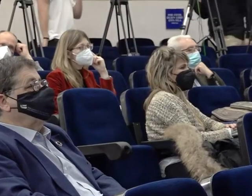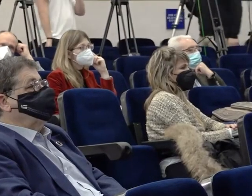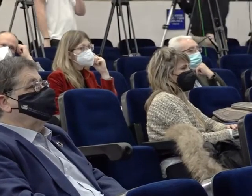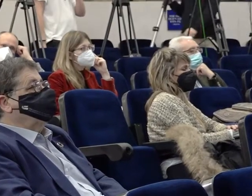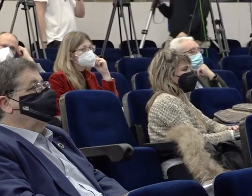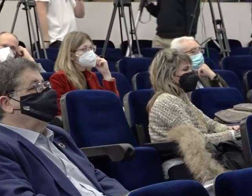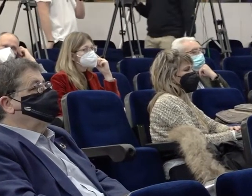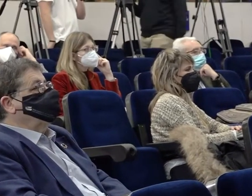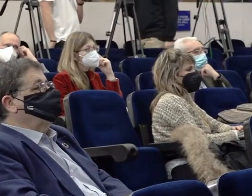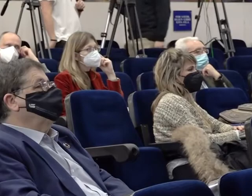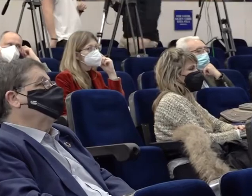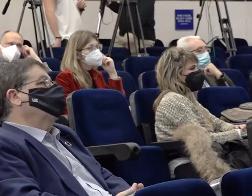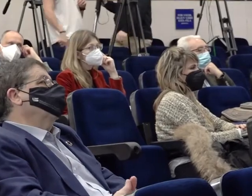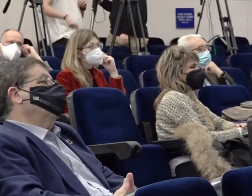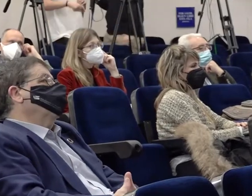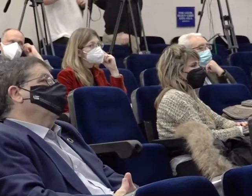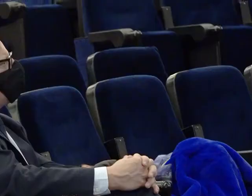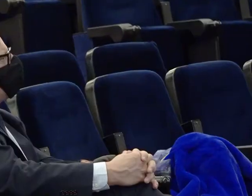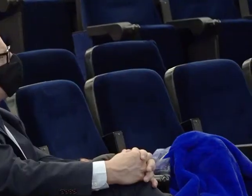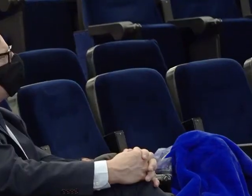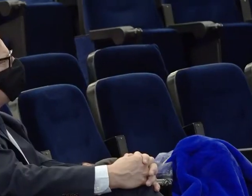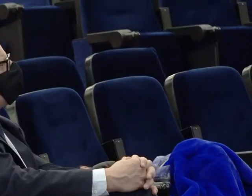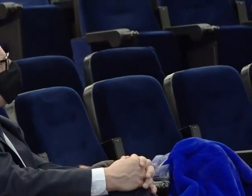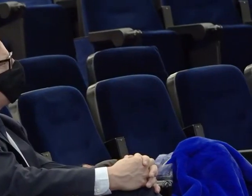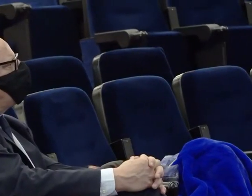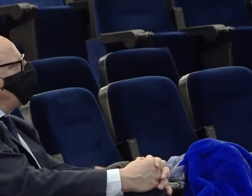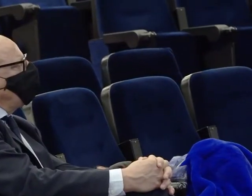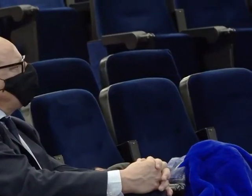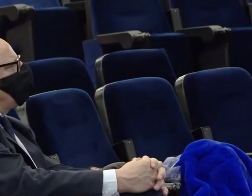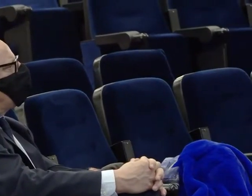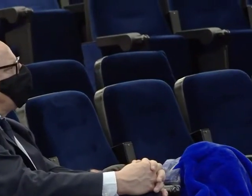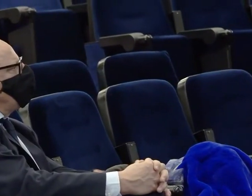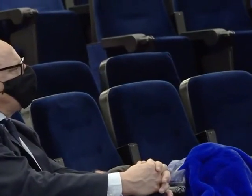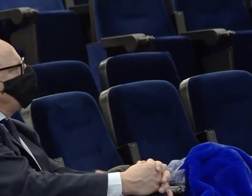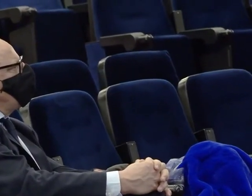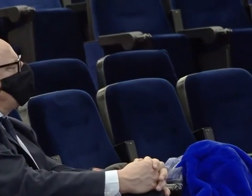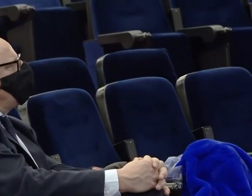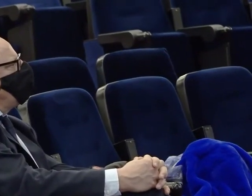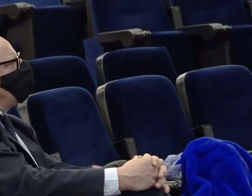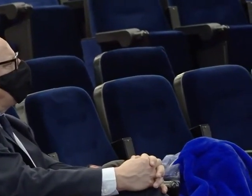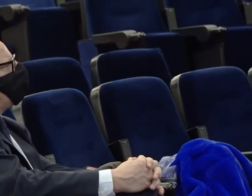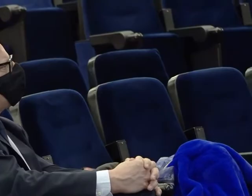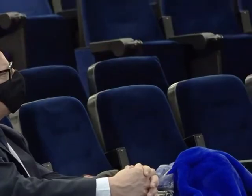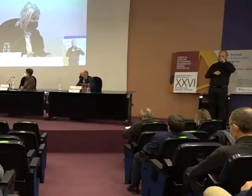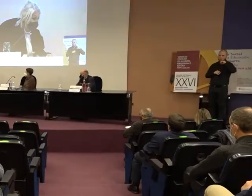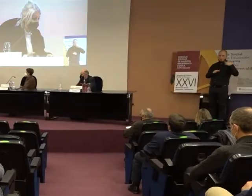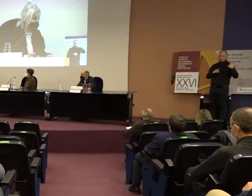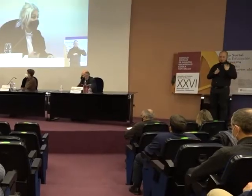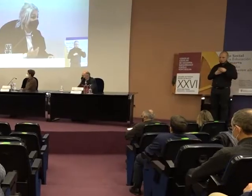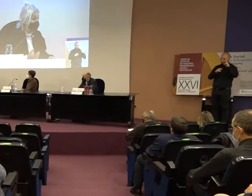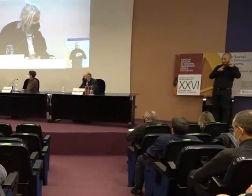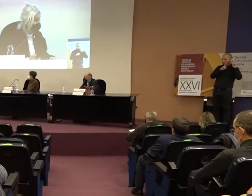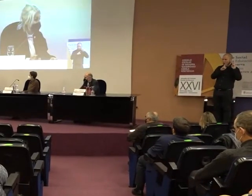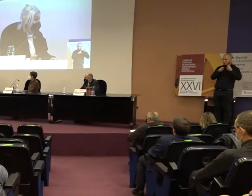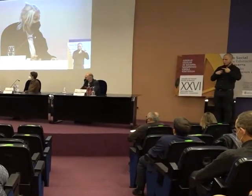que tenemos que tener una visión a más largo plazo para que tengan además su correspondiente reflejo en los siguientes presupuestos de